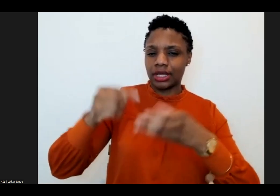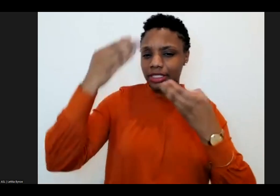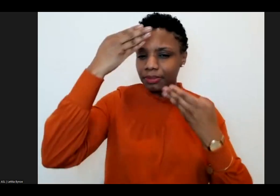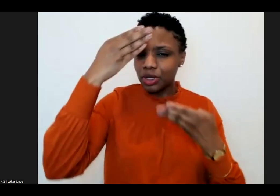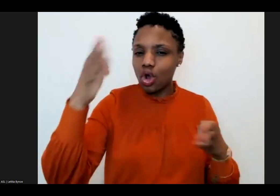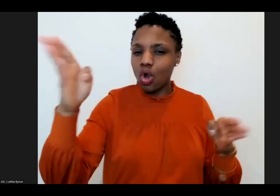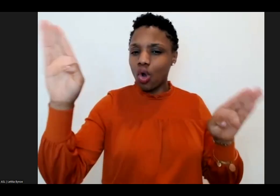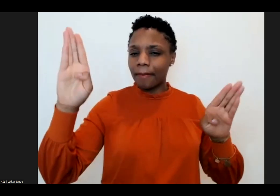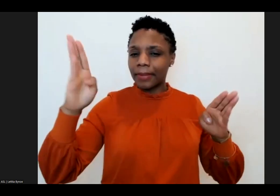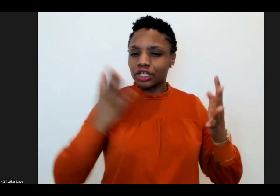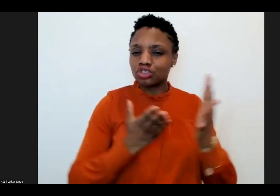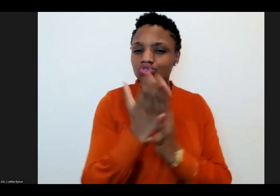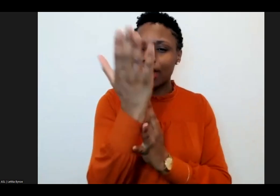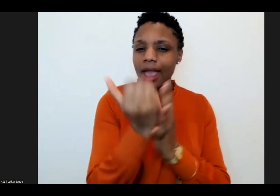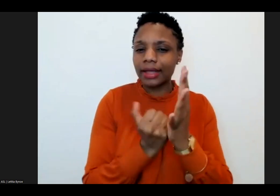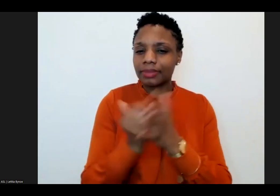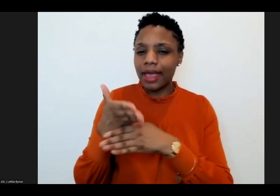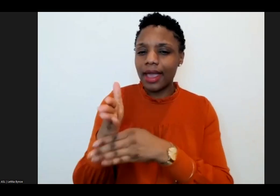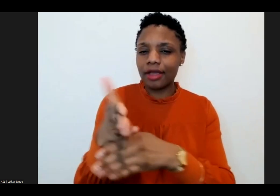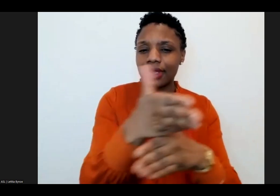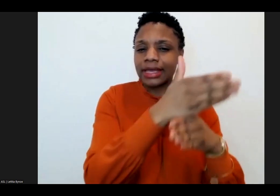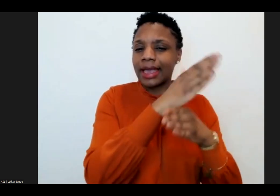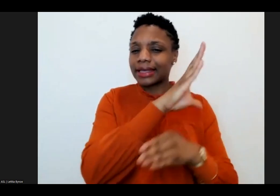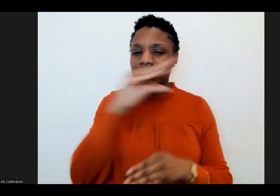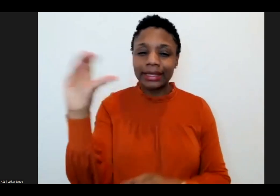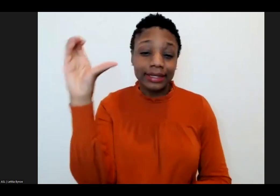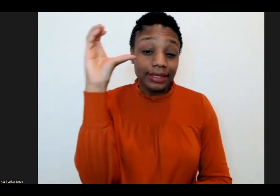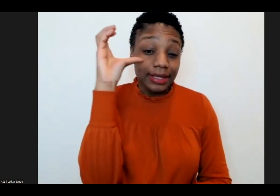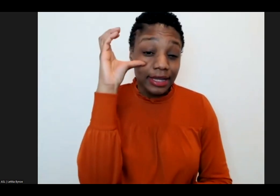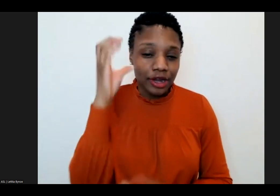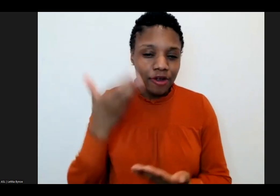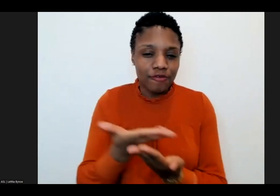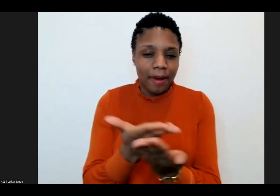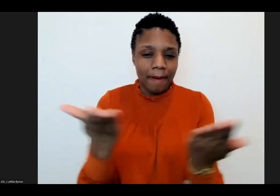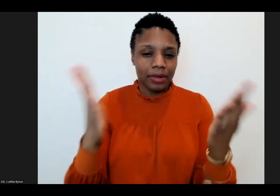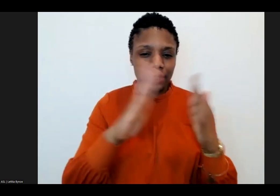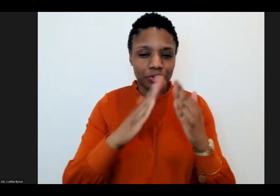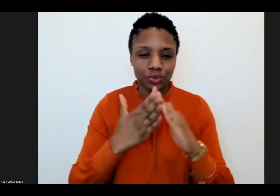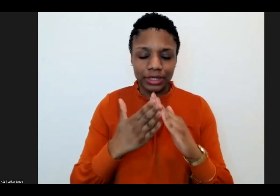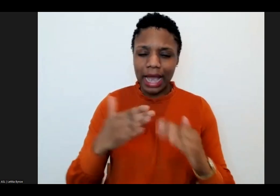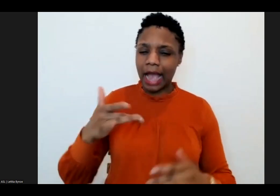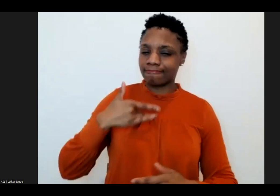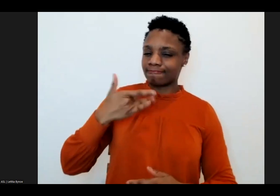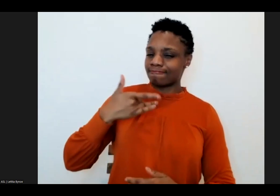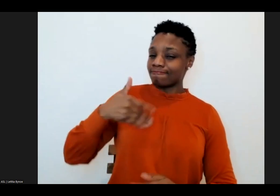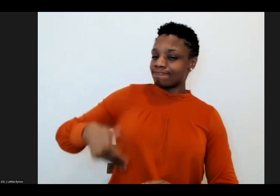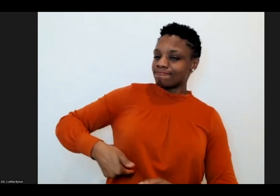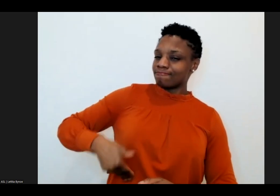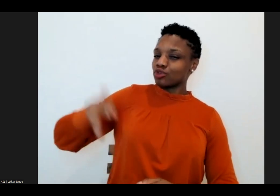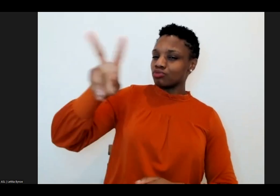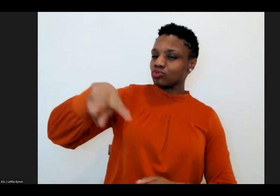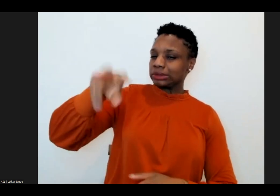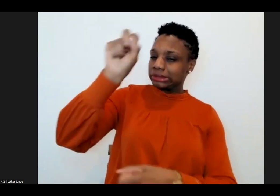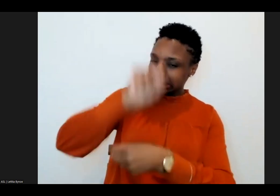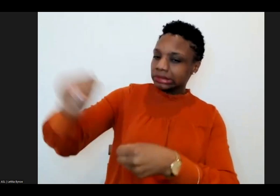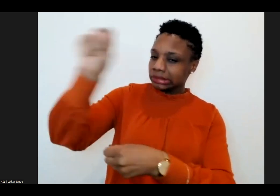uno es el objetivo de la comisión de ser abierta y transparente sé